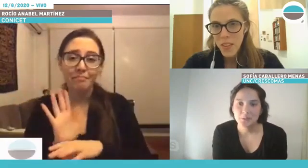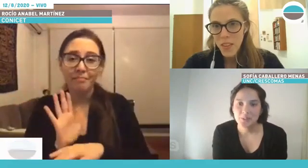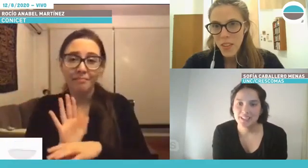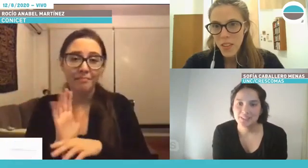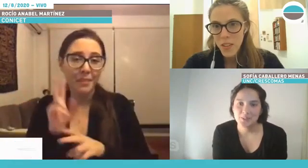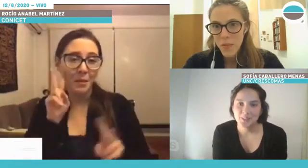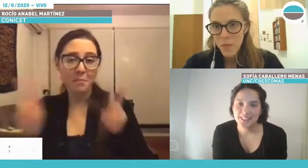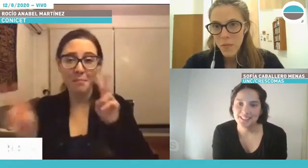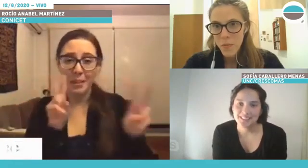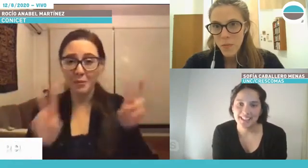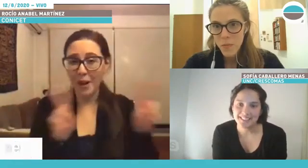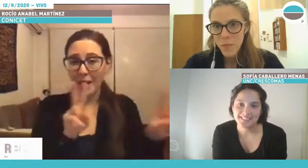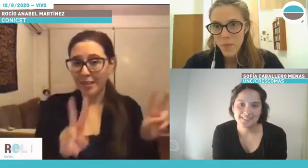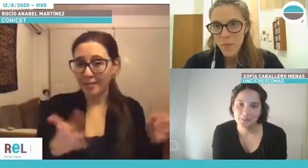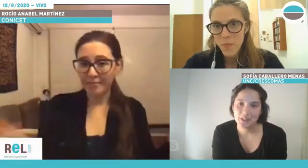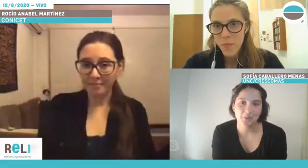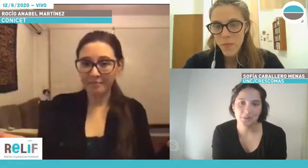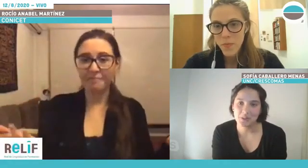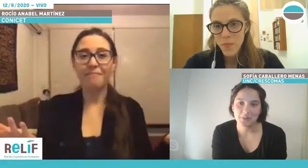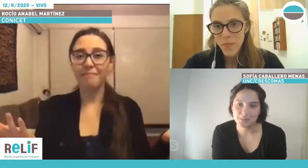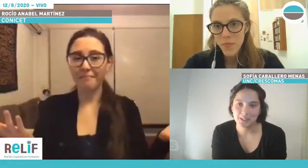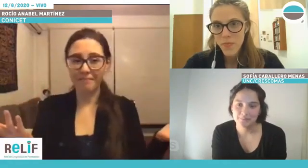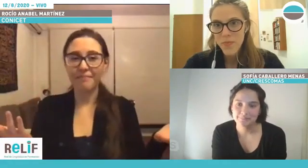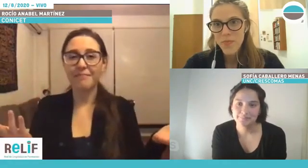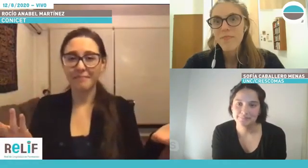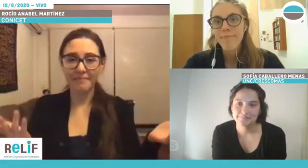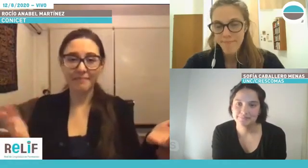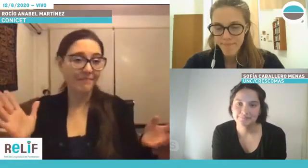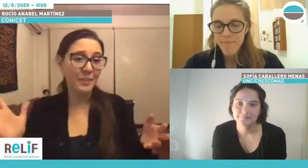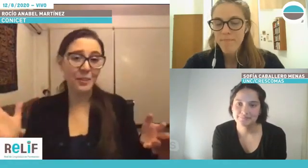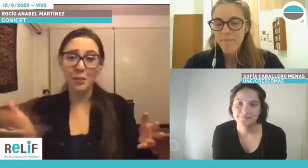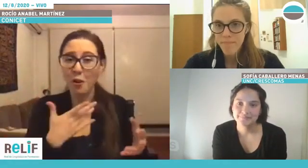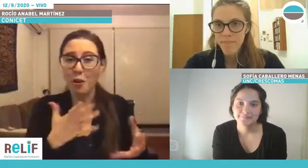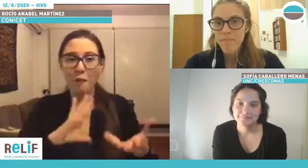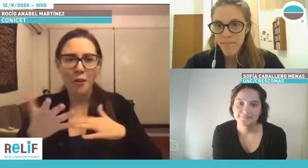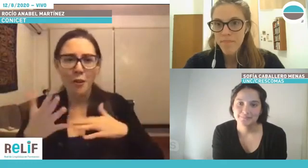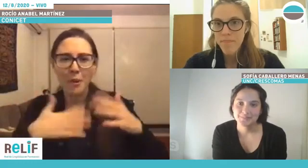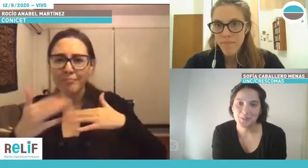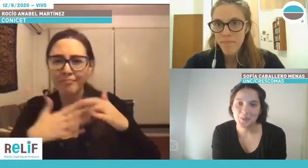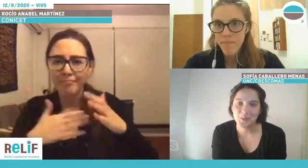La cultura sorda es una cultura visual.